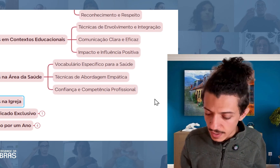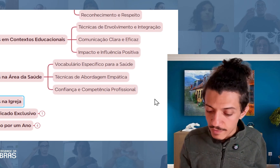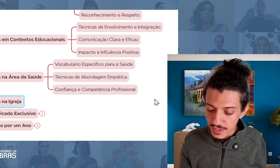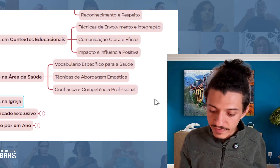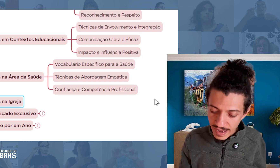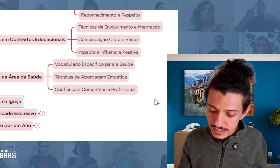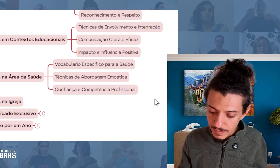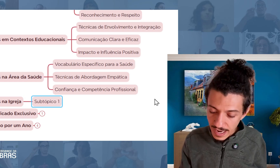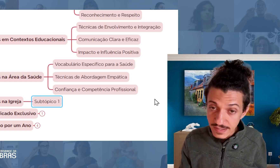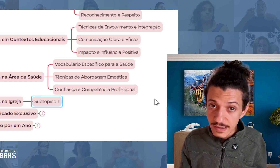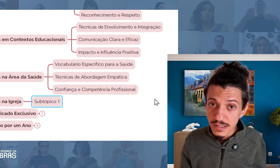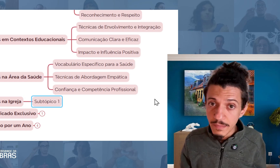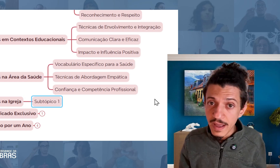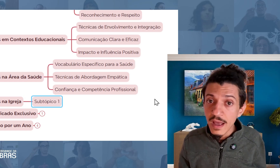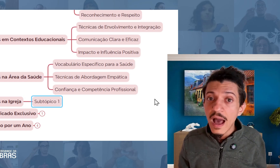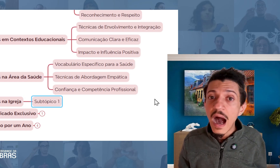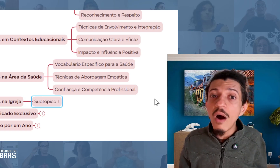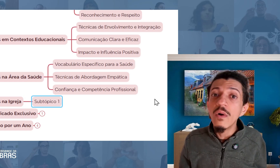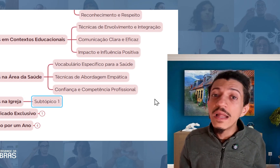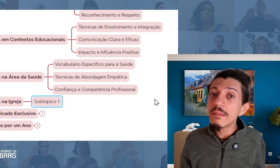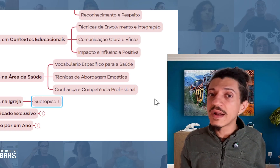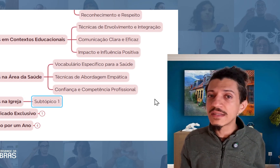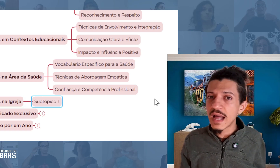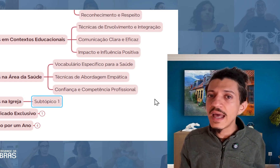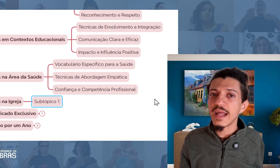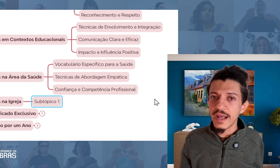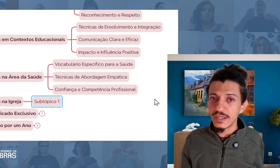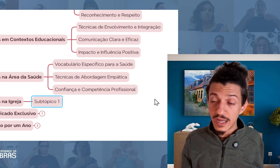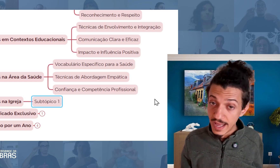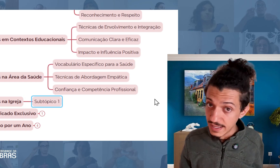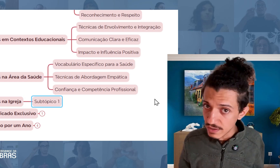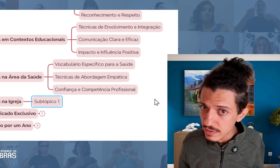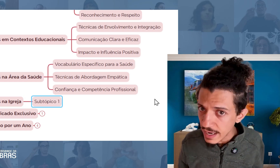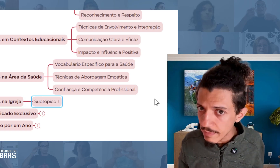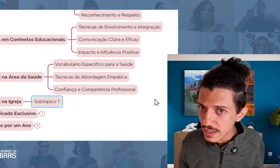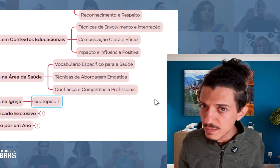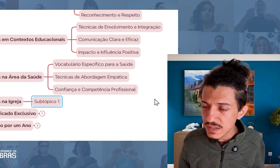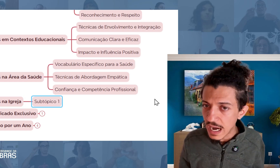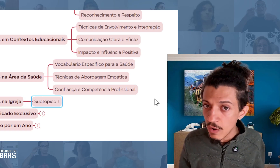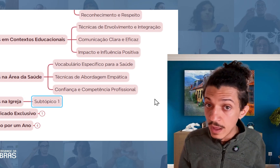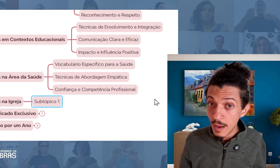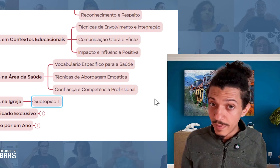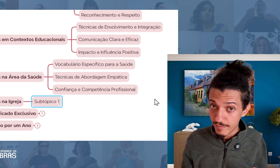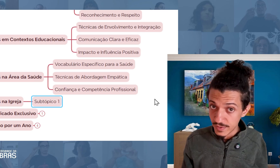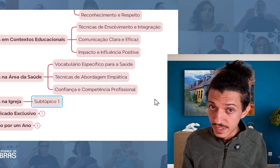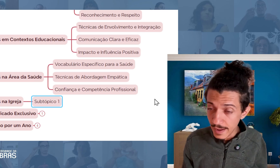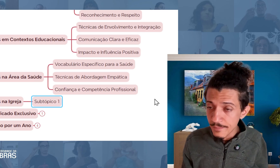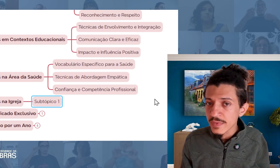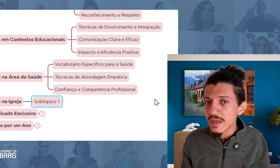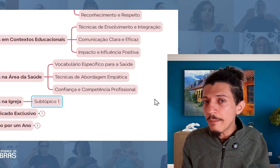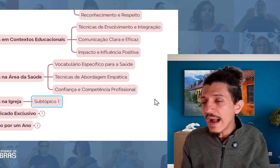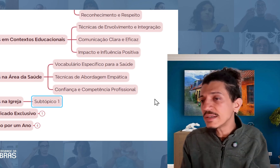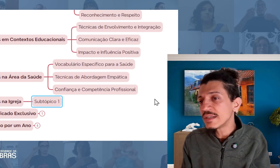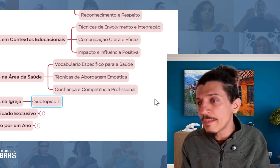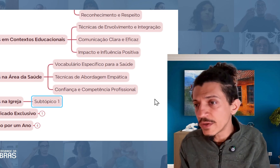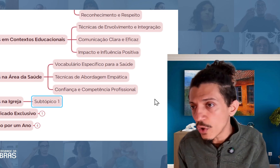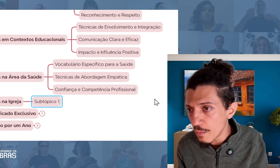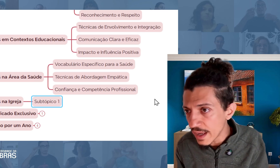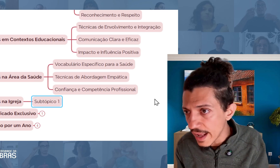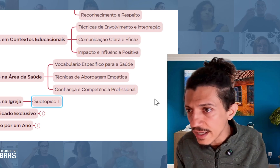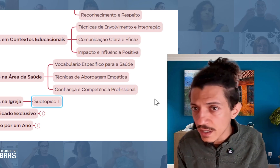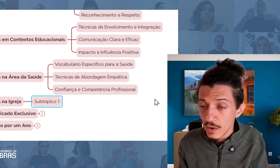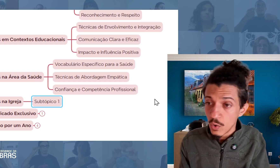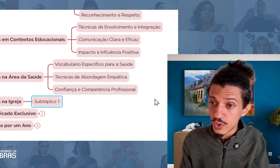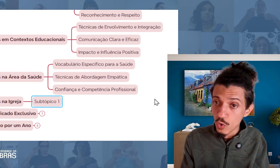disso, você vai receber acesso também ao Libras na Igreja. Esse é um treinamento especial para você que participa de